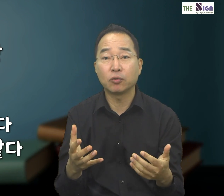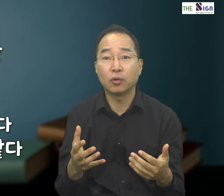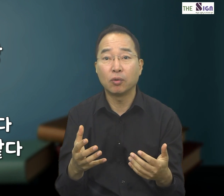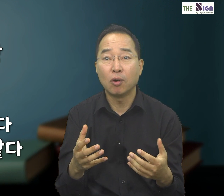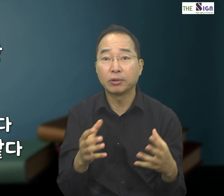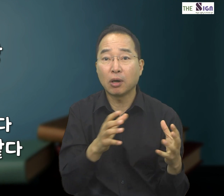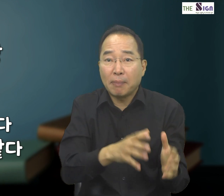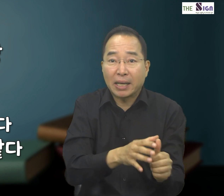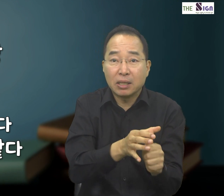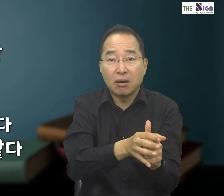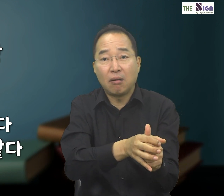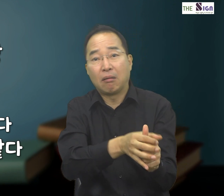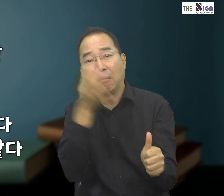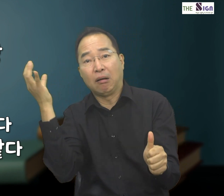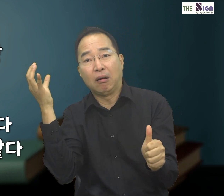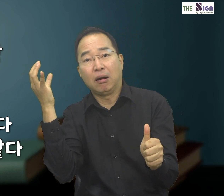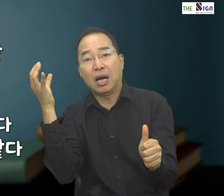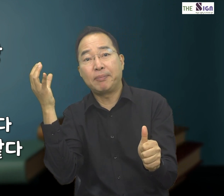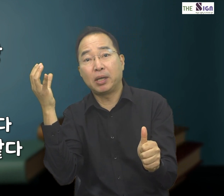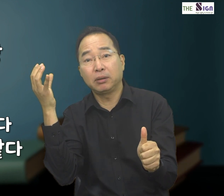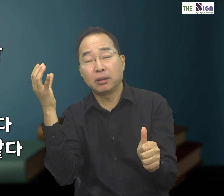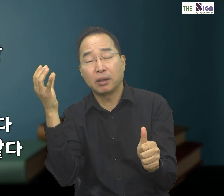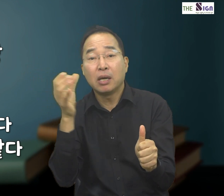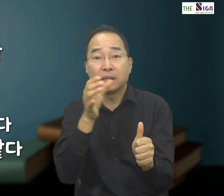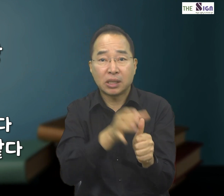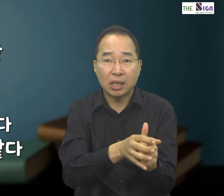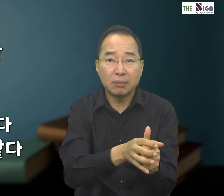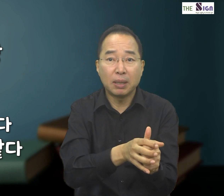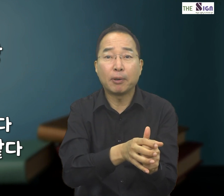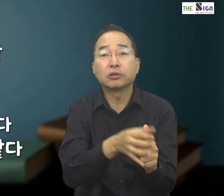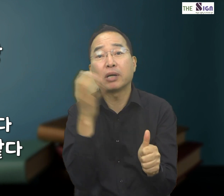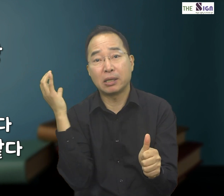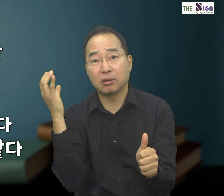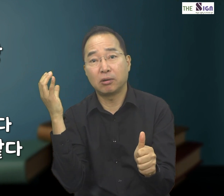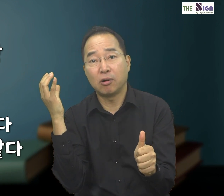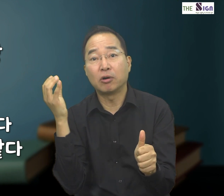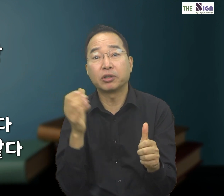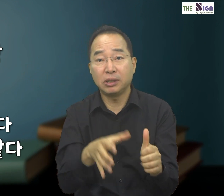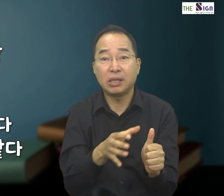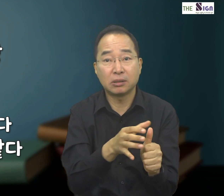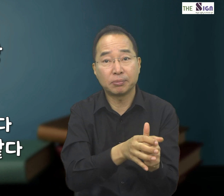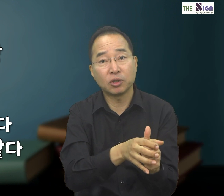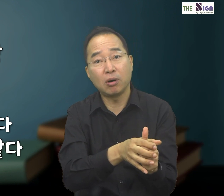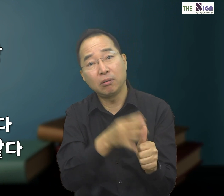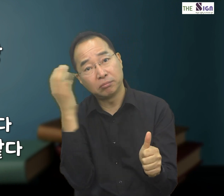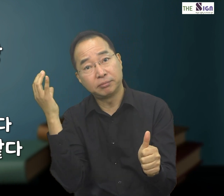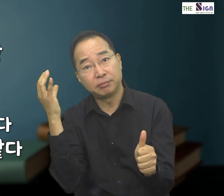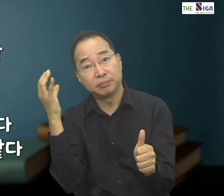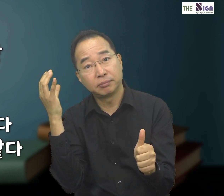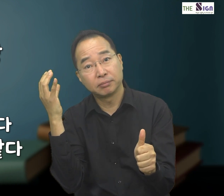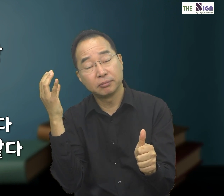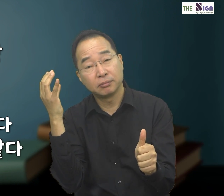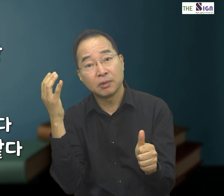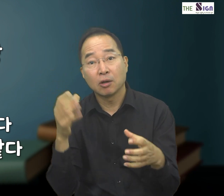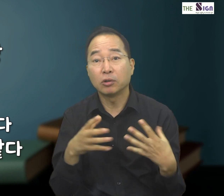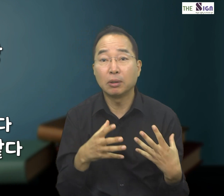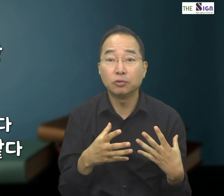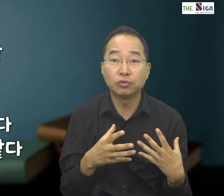반대로 어떤 걸 맡긴 걸 하면 책임을 벗어나는 거. 어떤 일에서부터 어떤 누군가